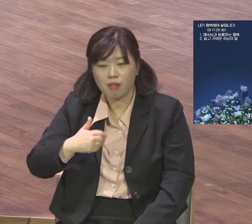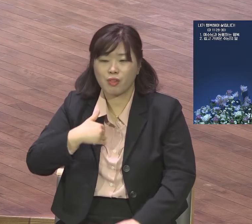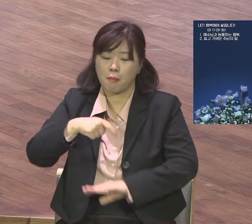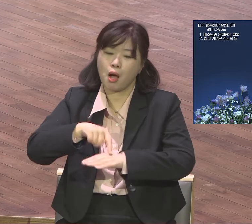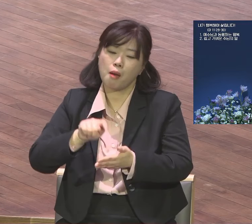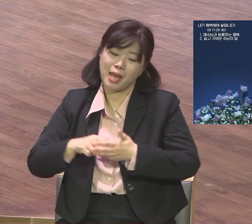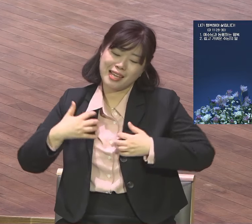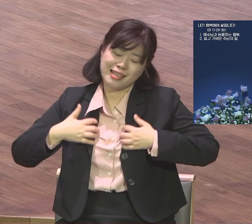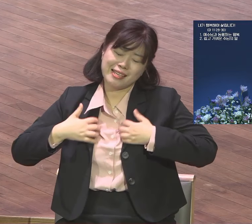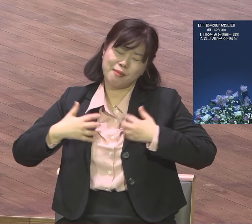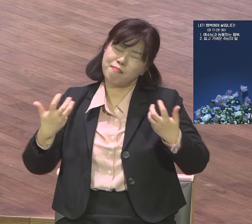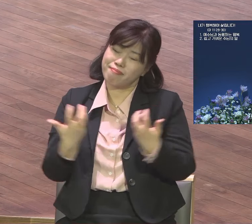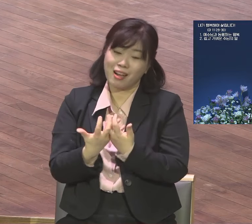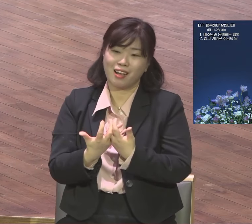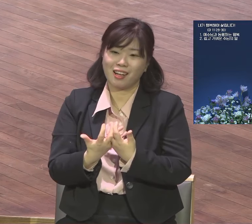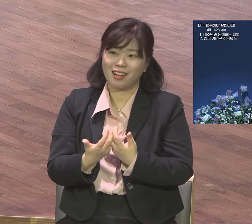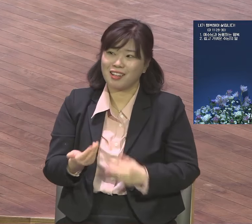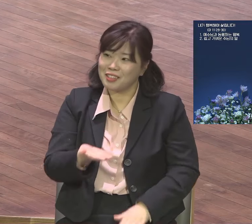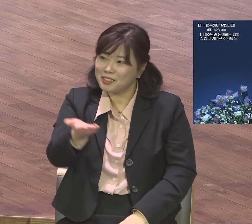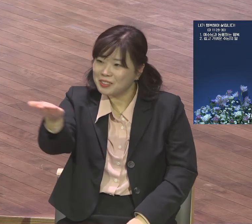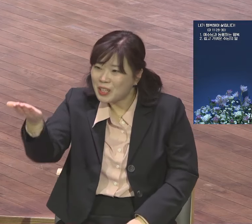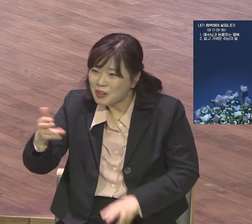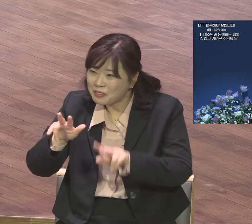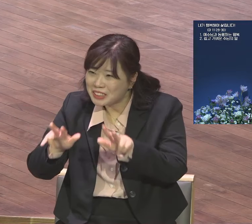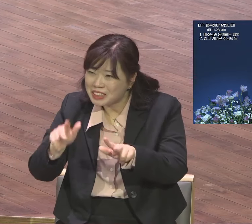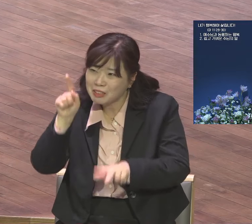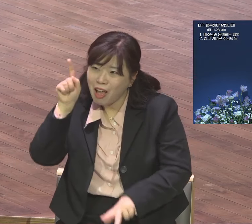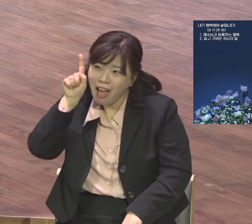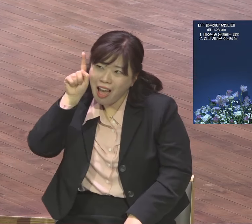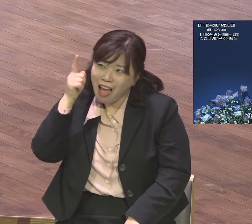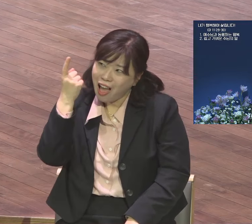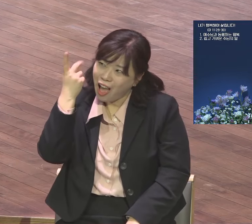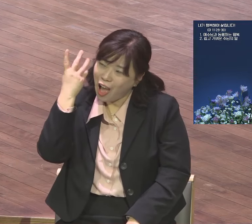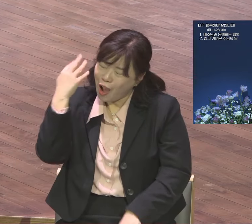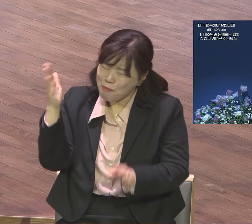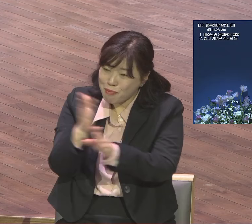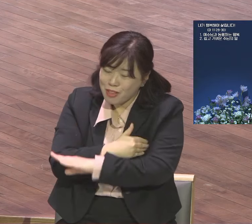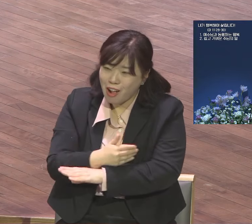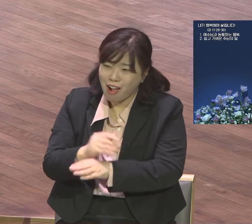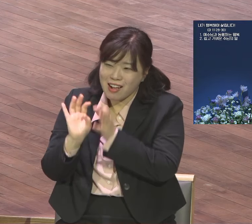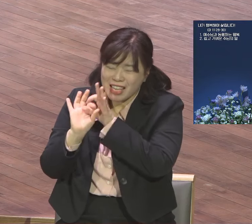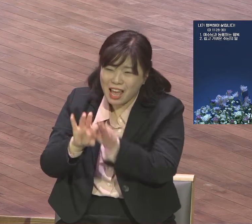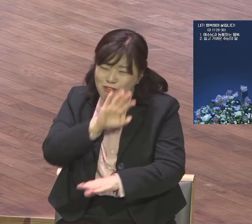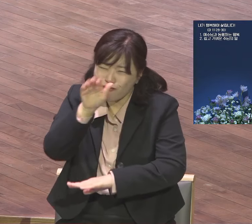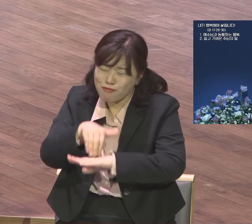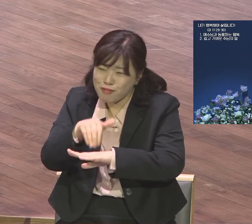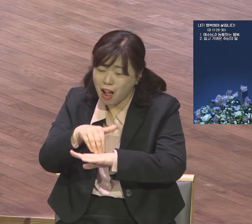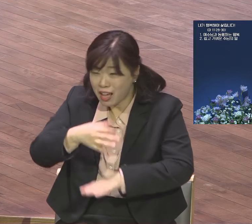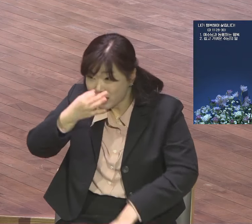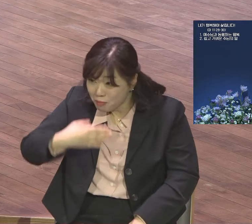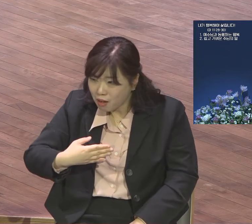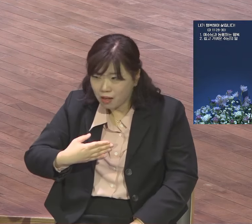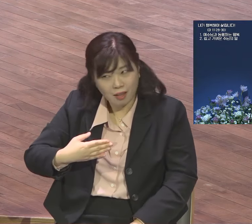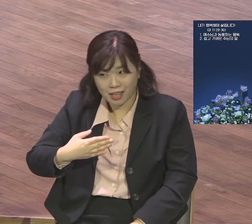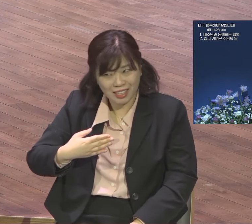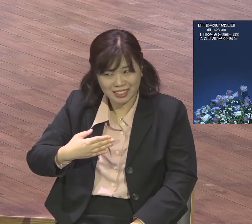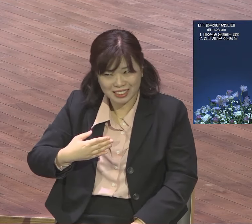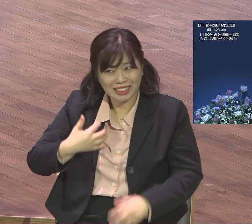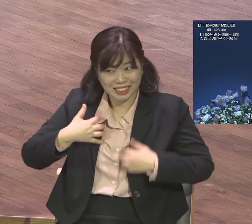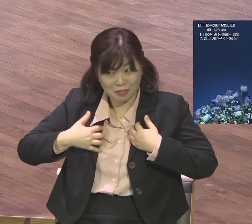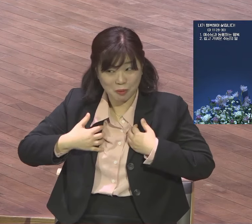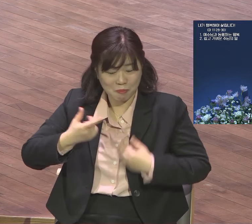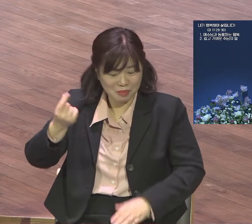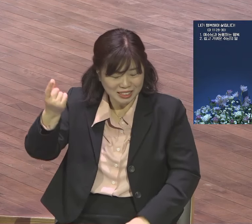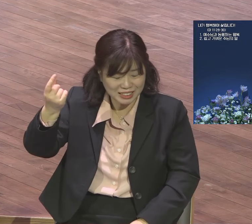여러분들도 그럴 것이라고 생각합니다. 맞습니까? 예. 우리 청년들